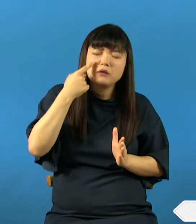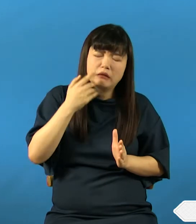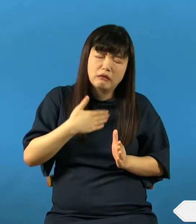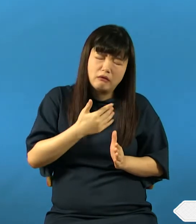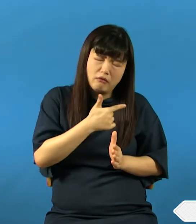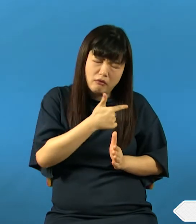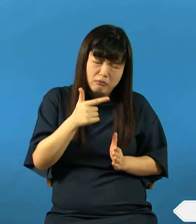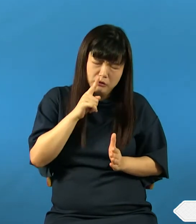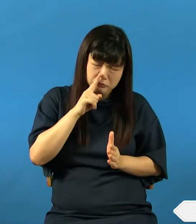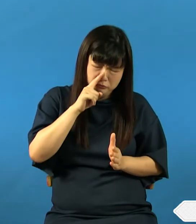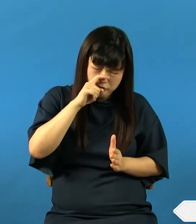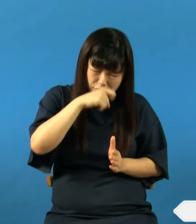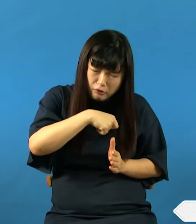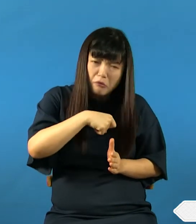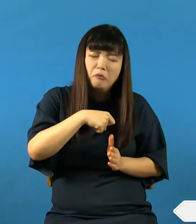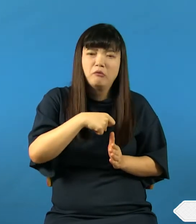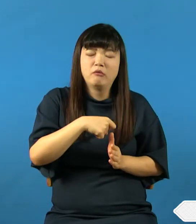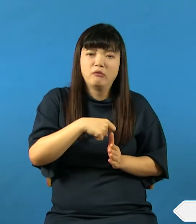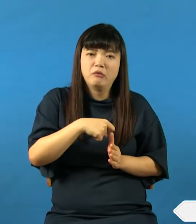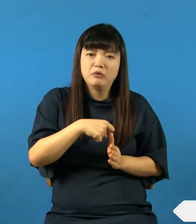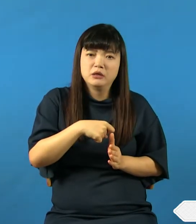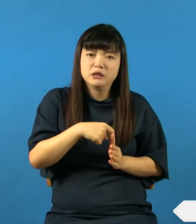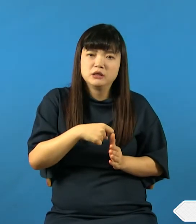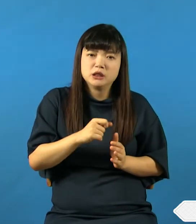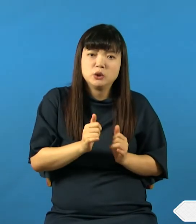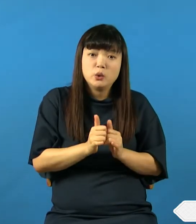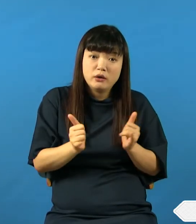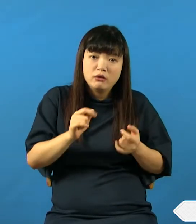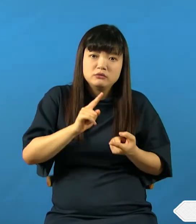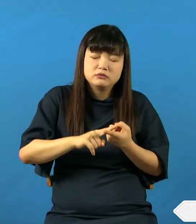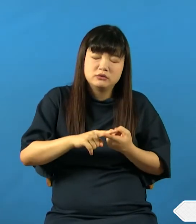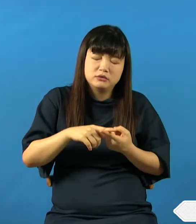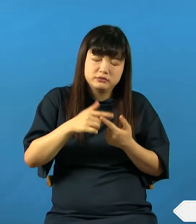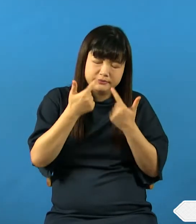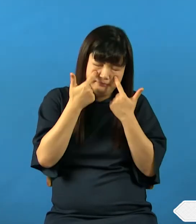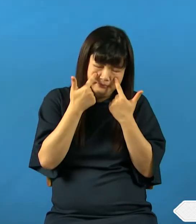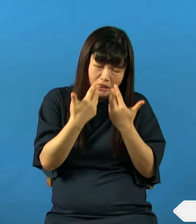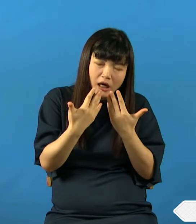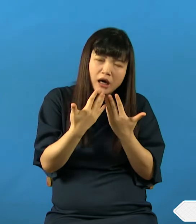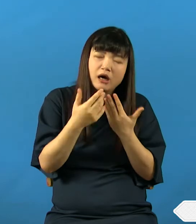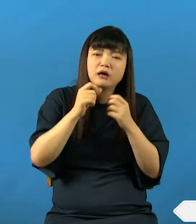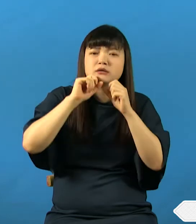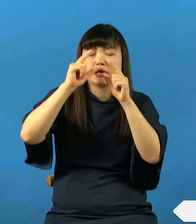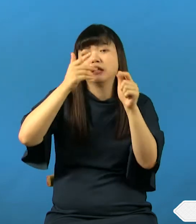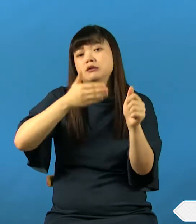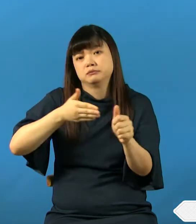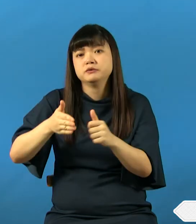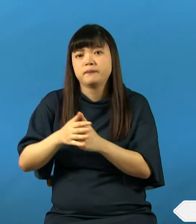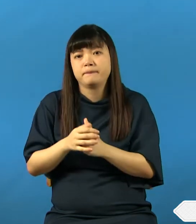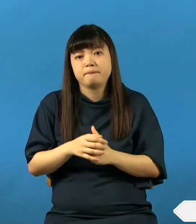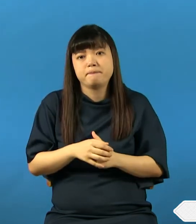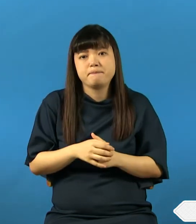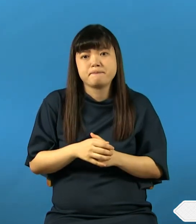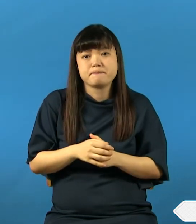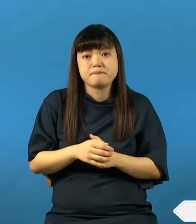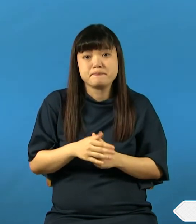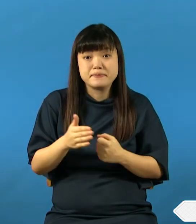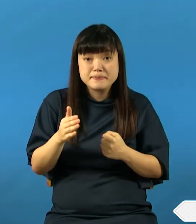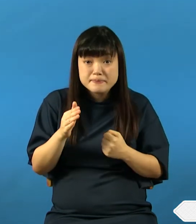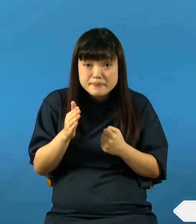그래서 내가 얼마나 추하고 불길한 존재인 것을 절실하게 깨닫는 것입니다.